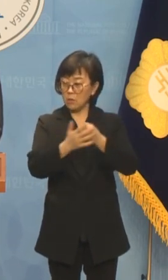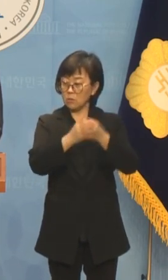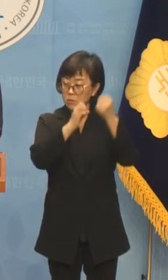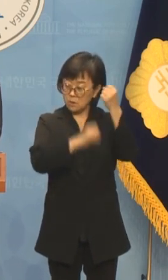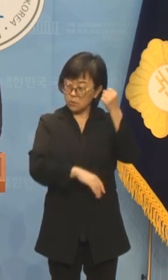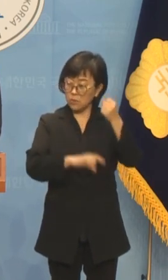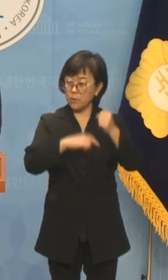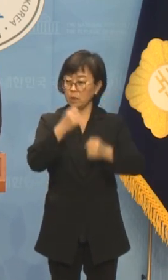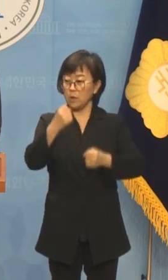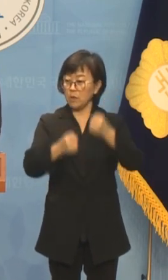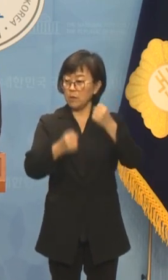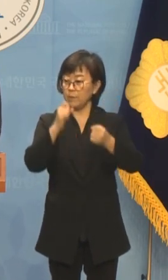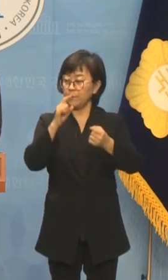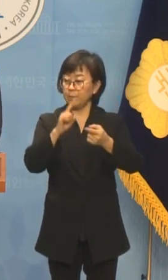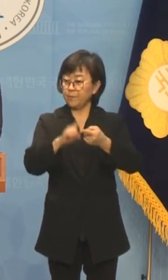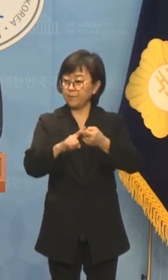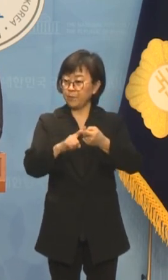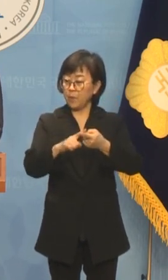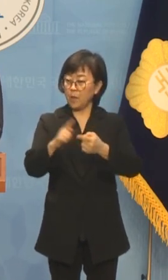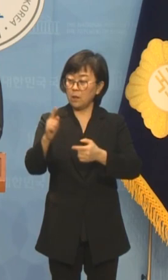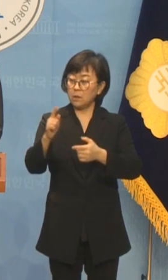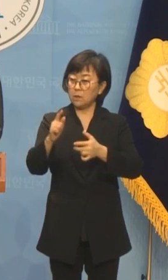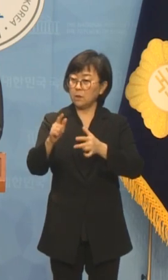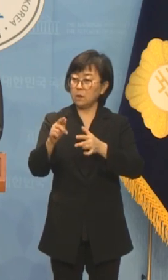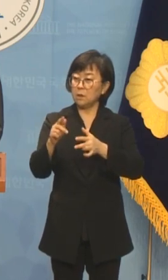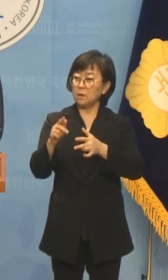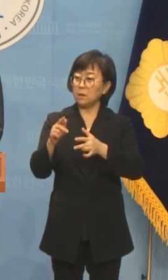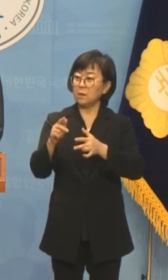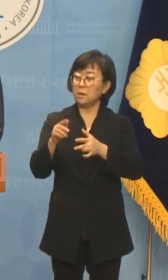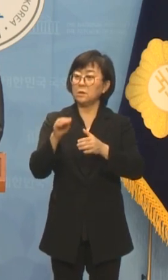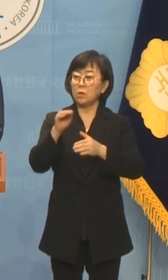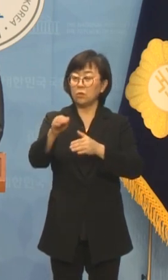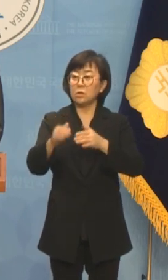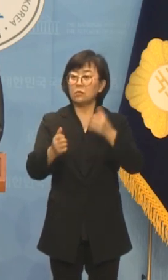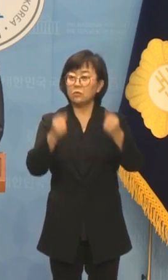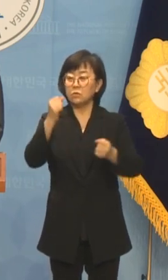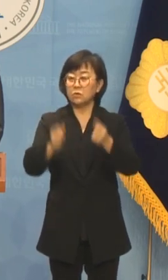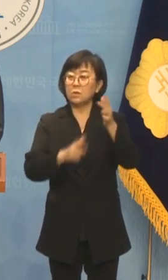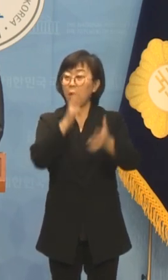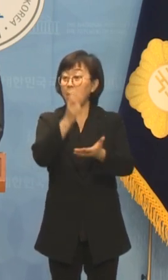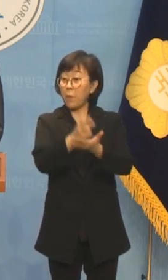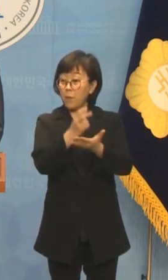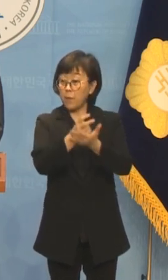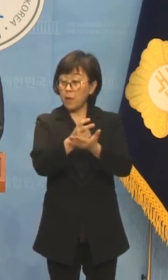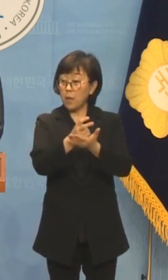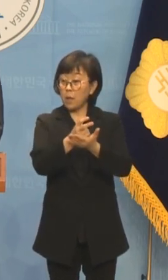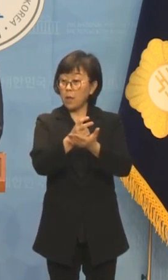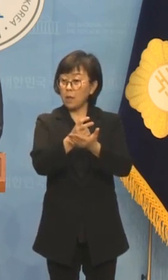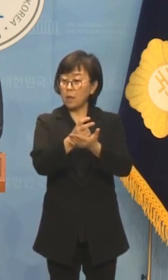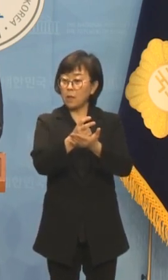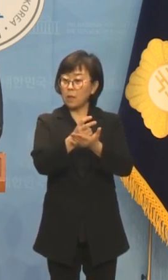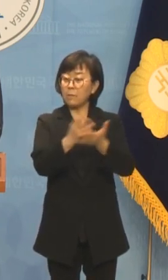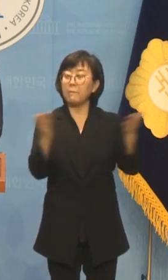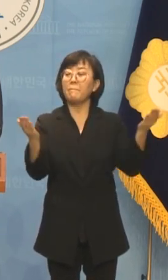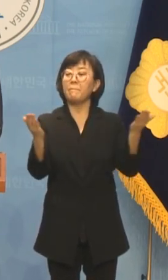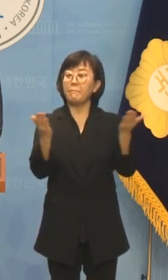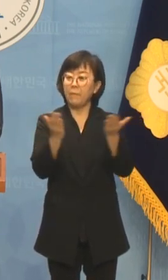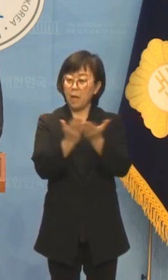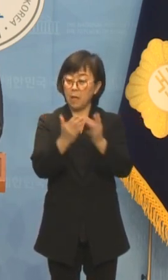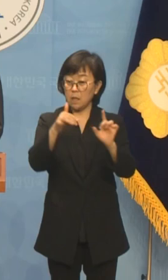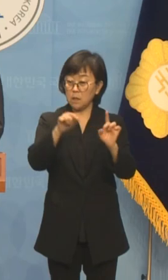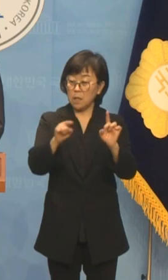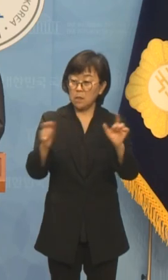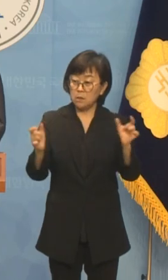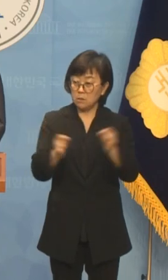역시 여객 자동차 운수사업법에 따른 차량 제한 도래 시 휠체어 접근